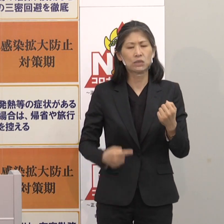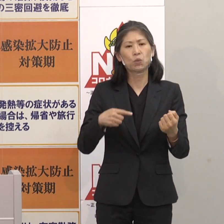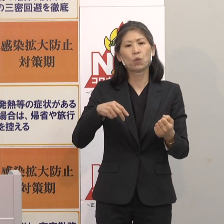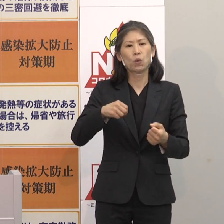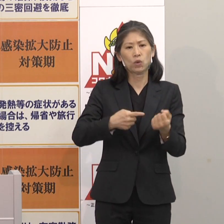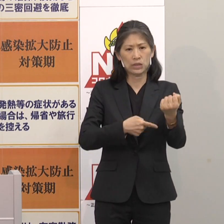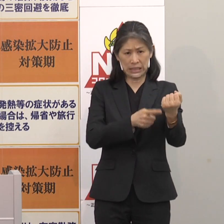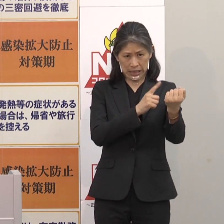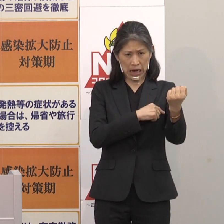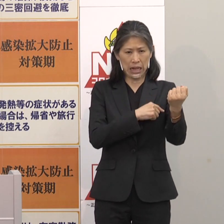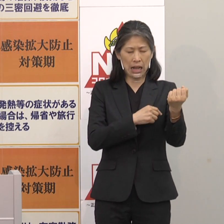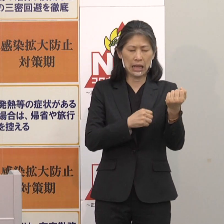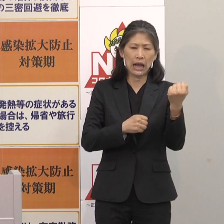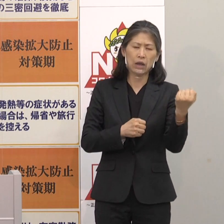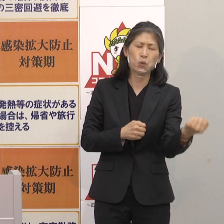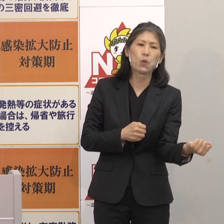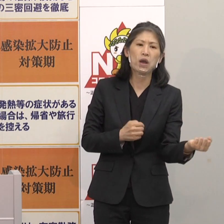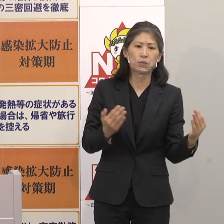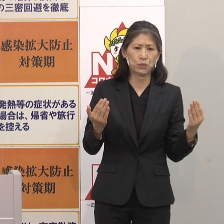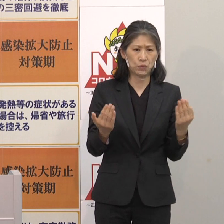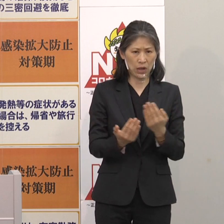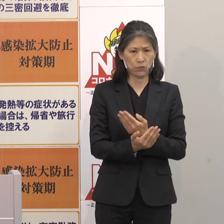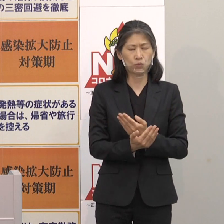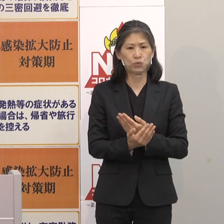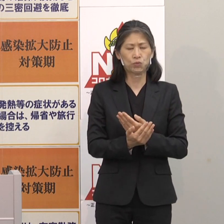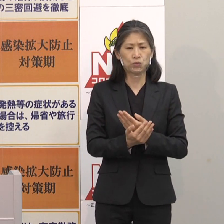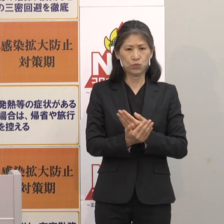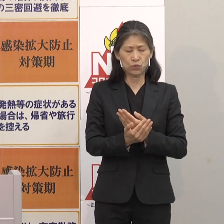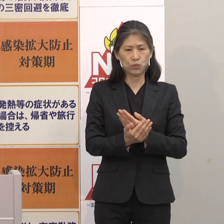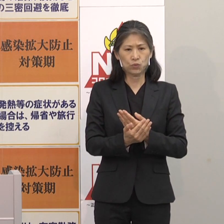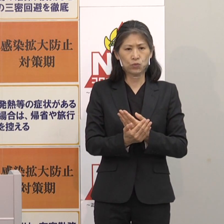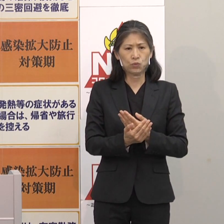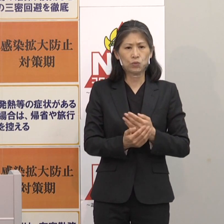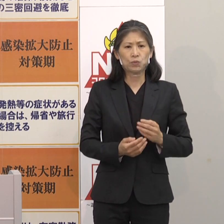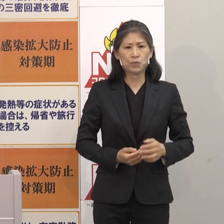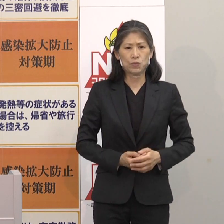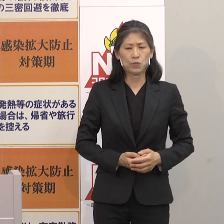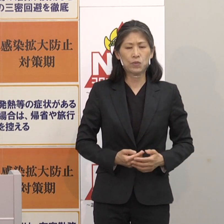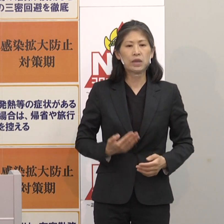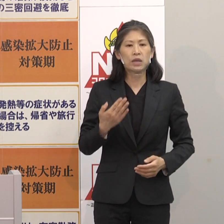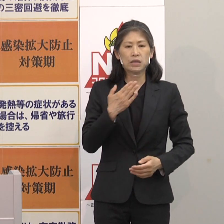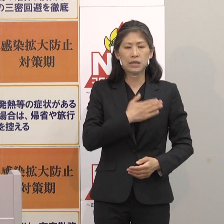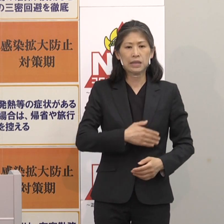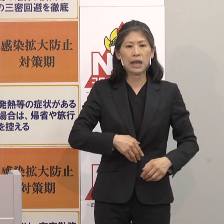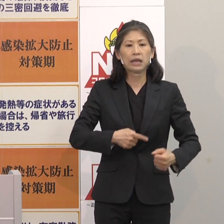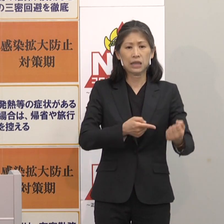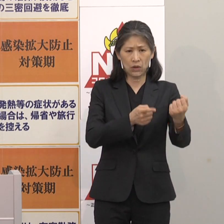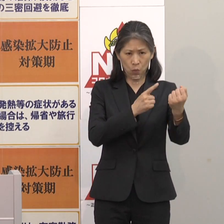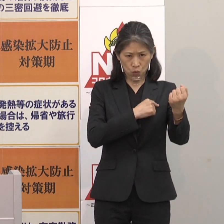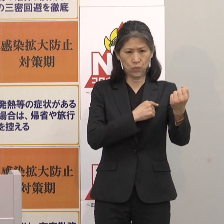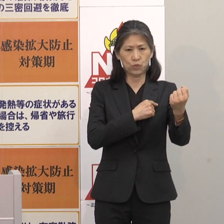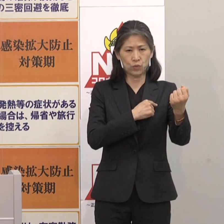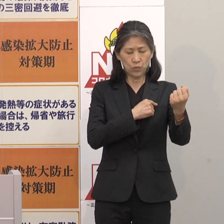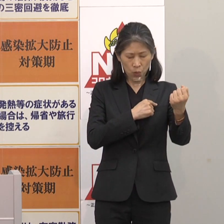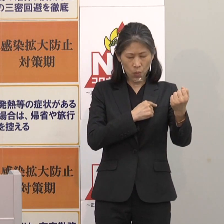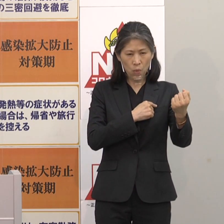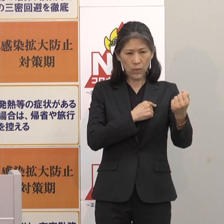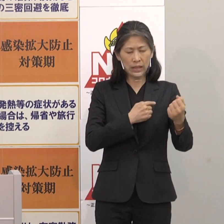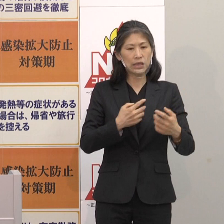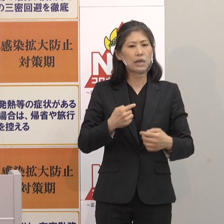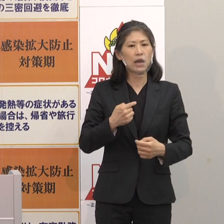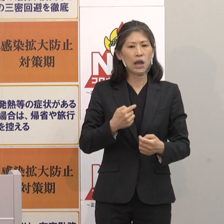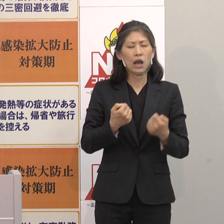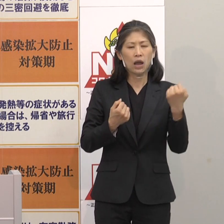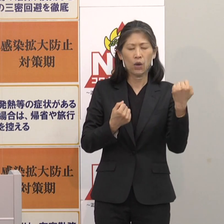いたします。ご自分の命を守るためにご自身の体力も踏まえ、普段から通り慣れた道であっ